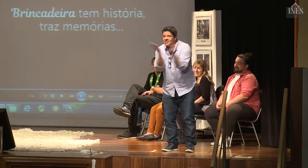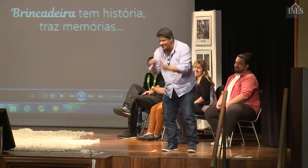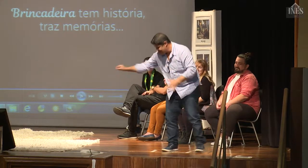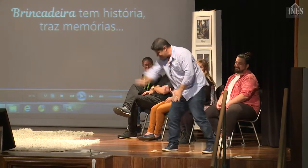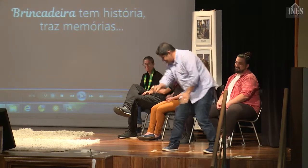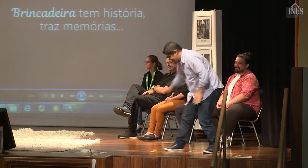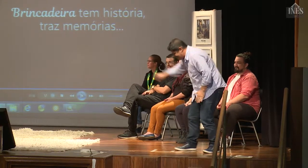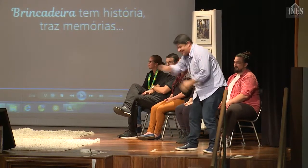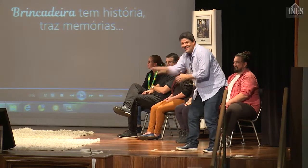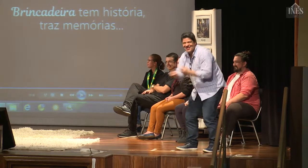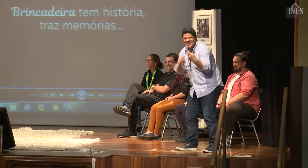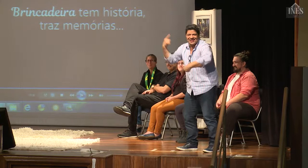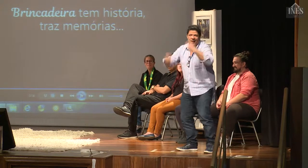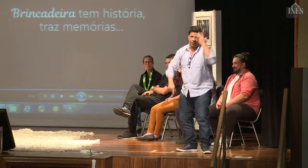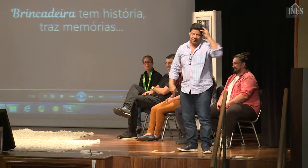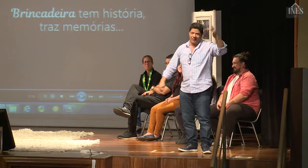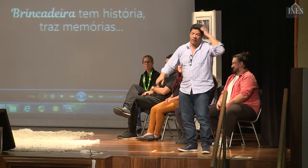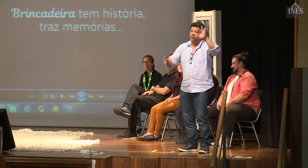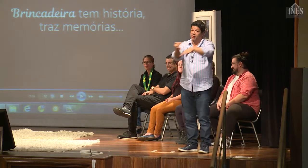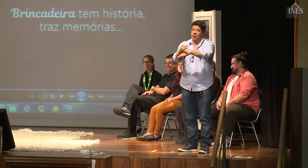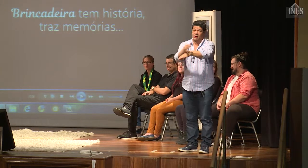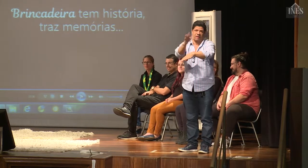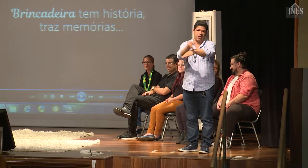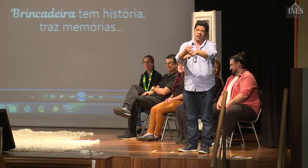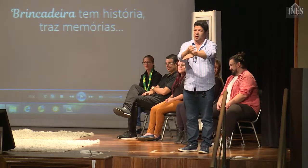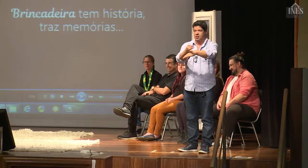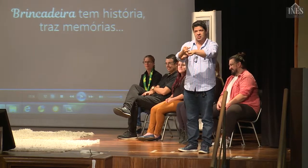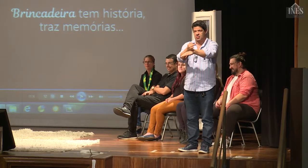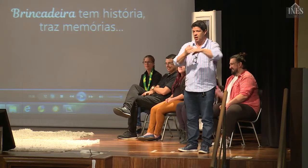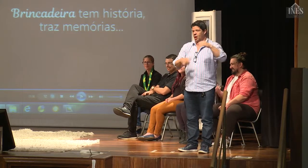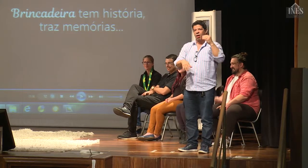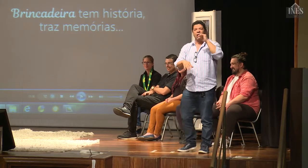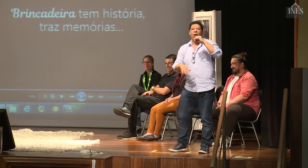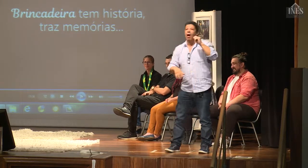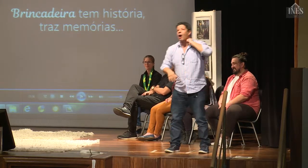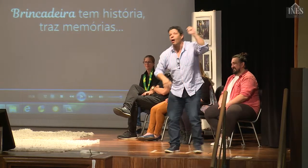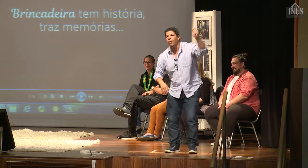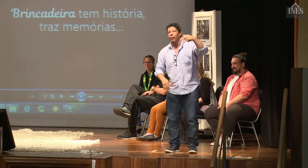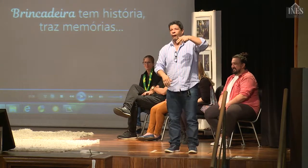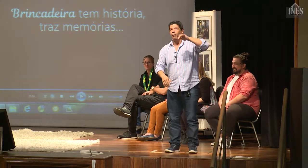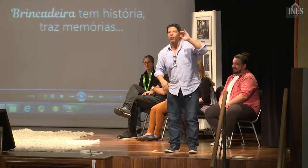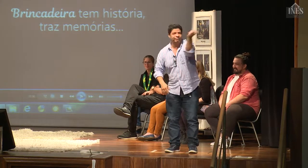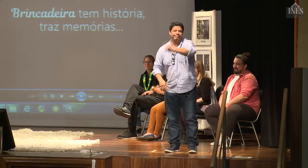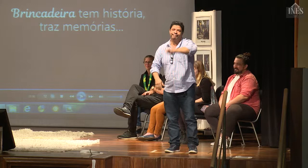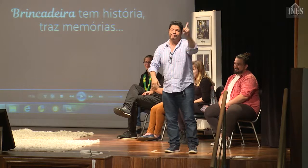gude. Eu pegava tudo muito de gude. Só nas férias, que a gente brincava de